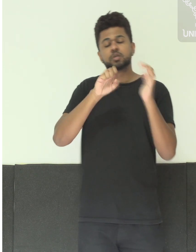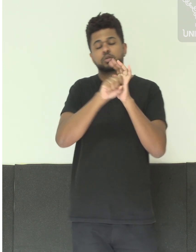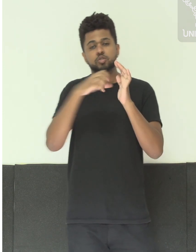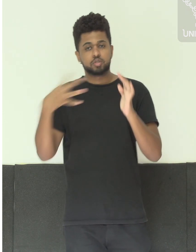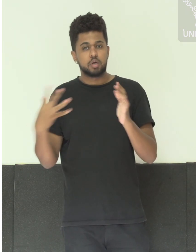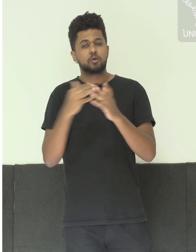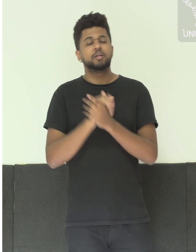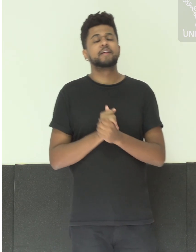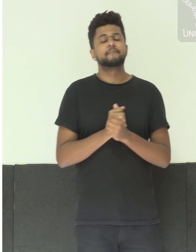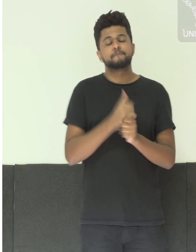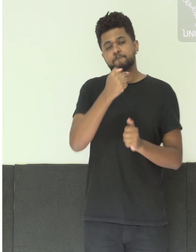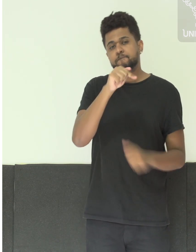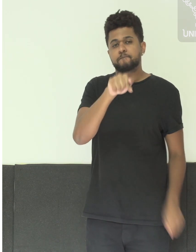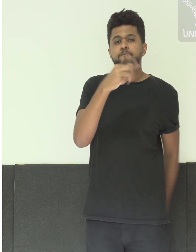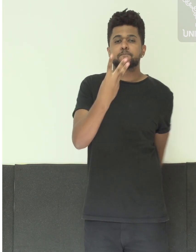edital.